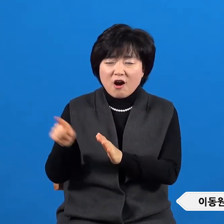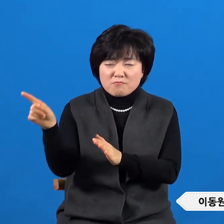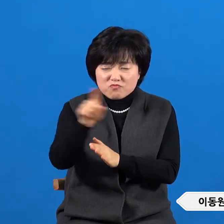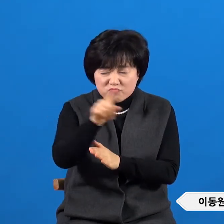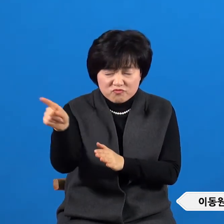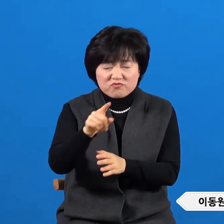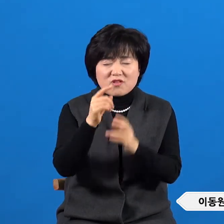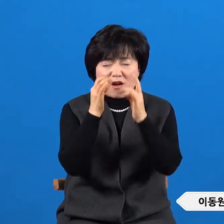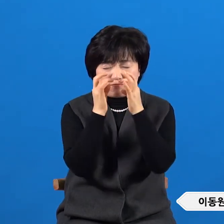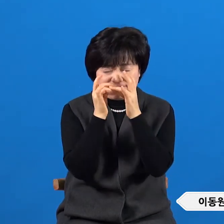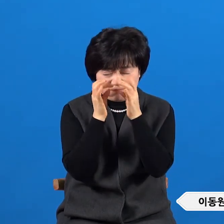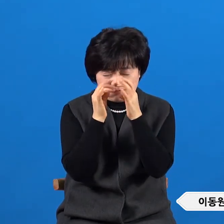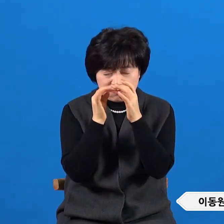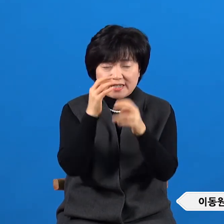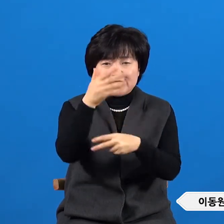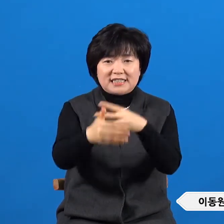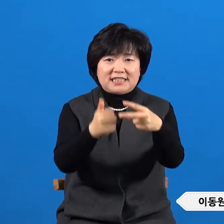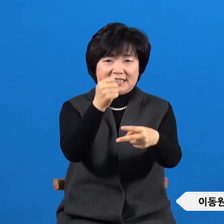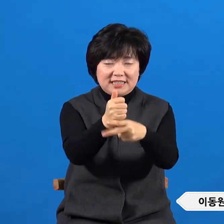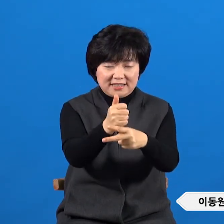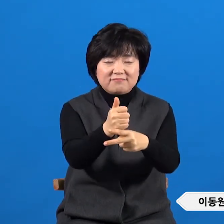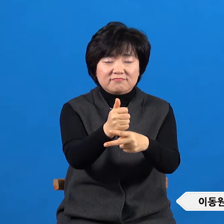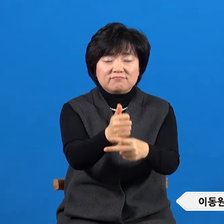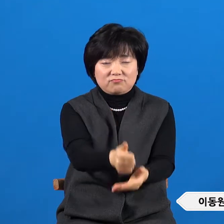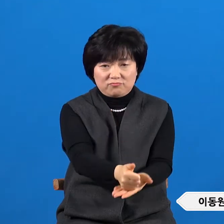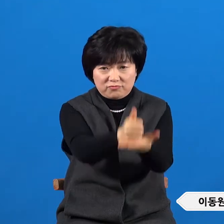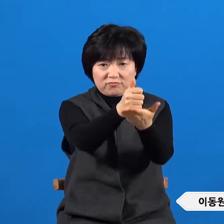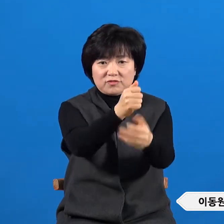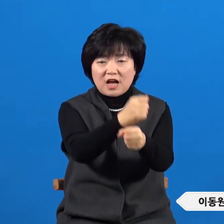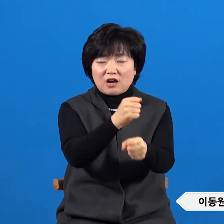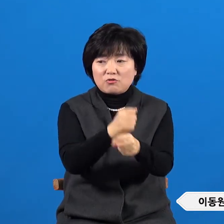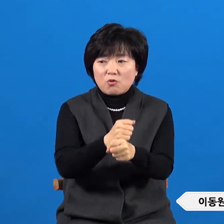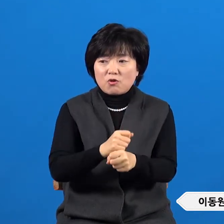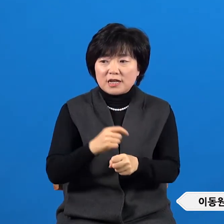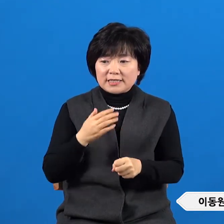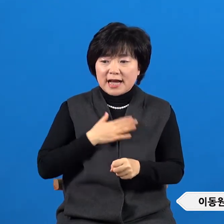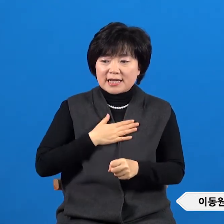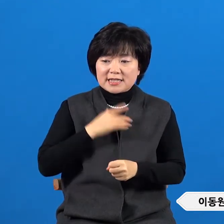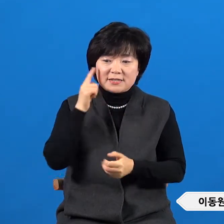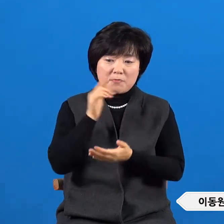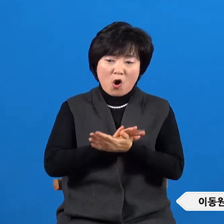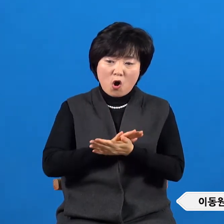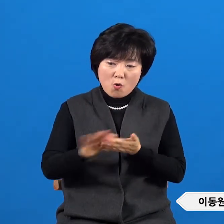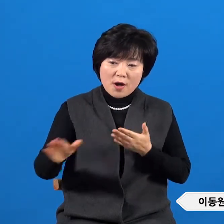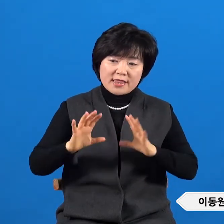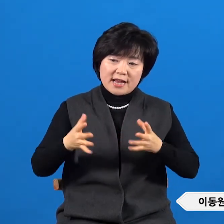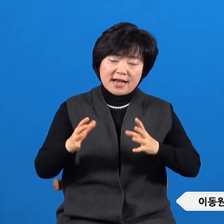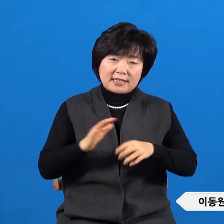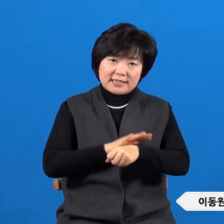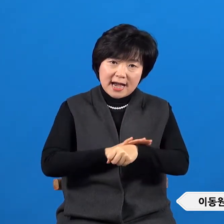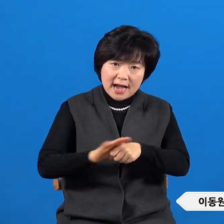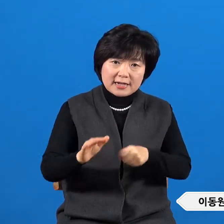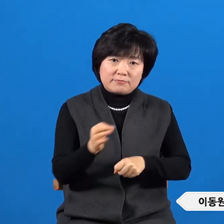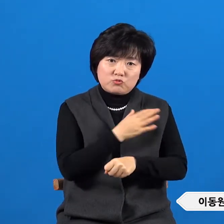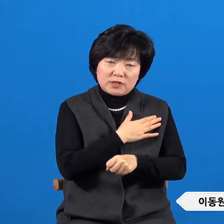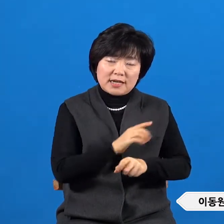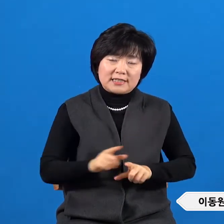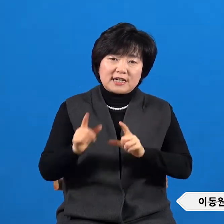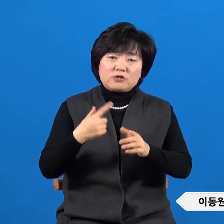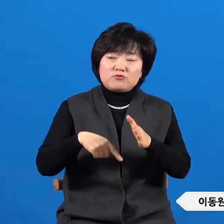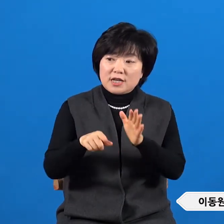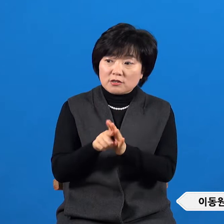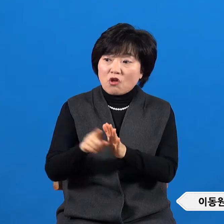있었고 자신의 제국의 평화를 위해서라면 어떤 신의 축복도 구할 준비가 되어 있었던